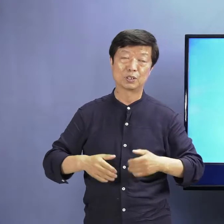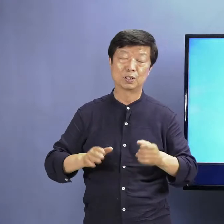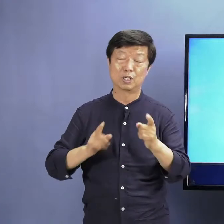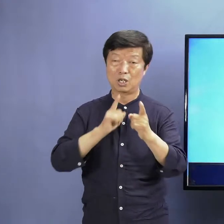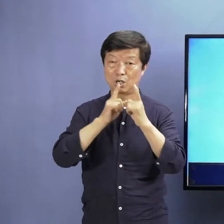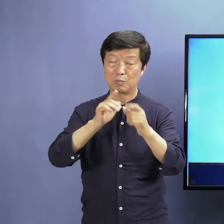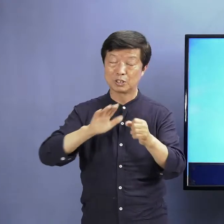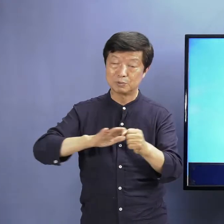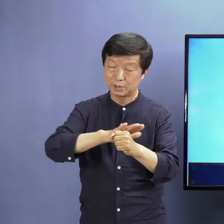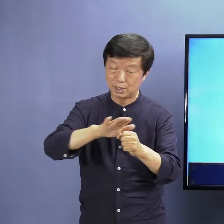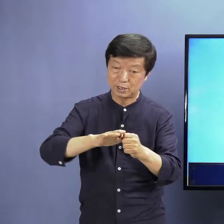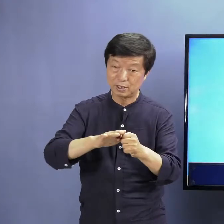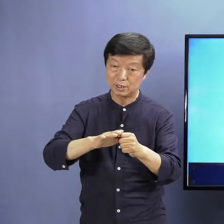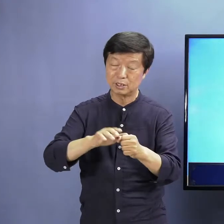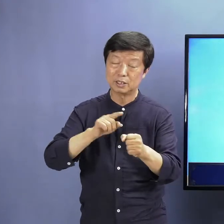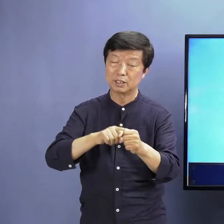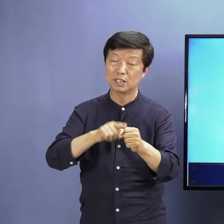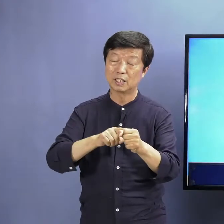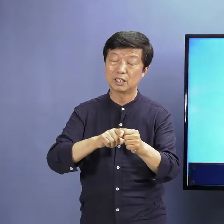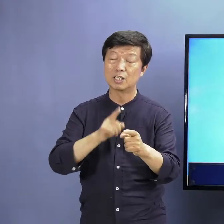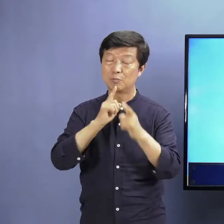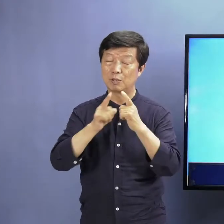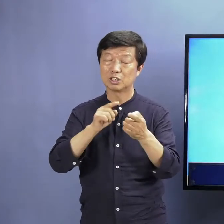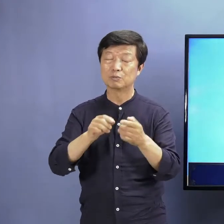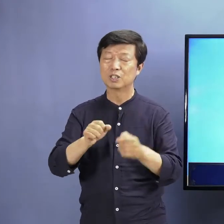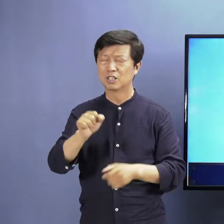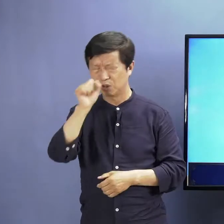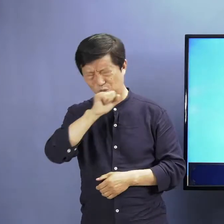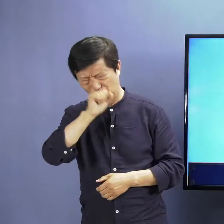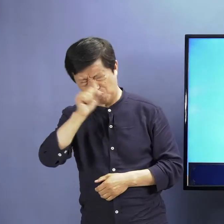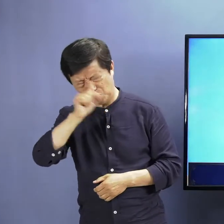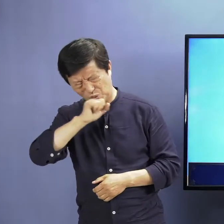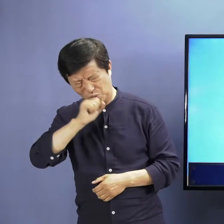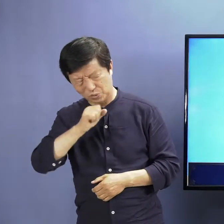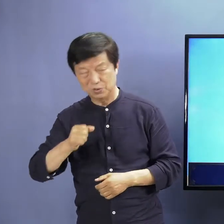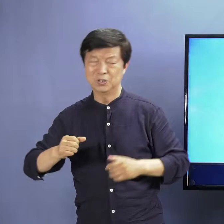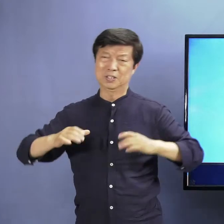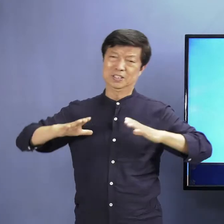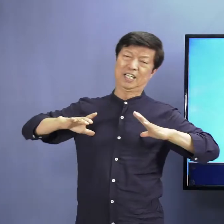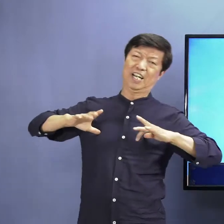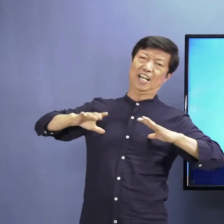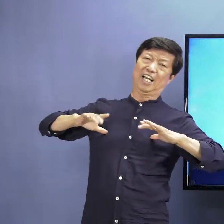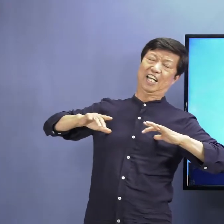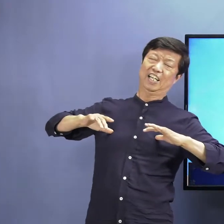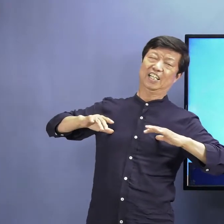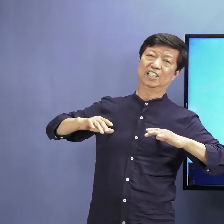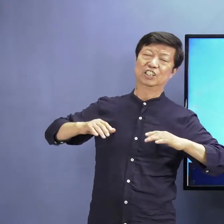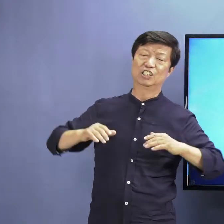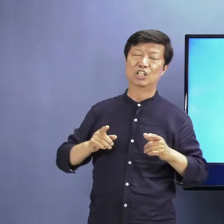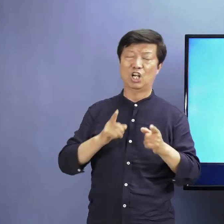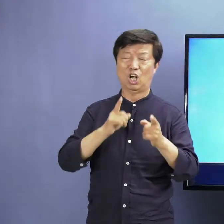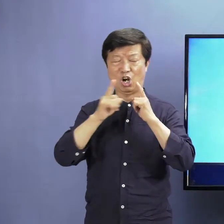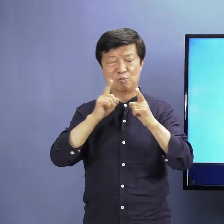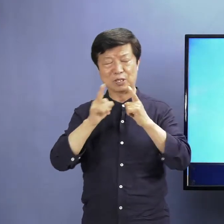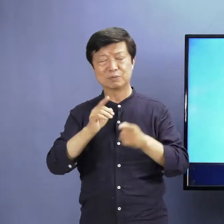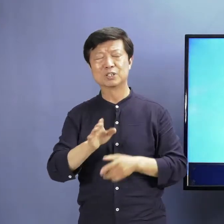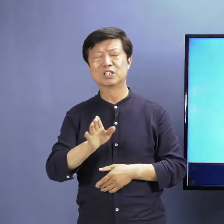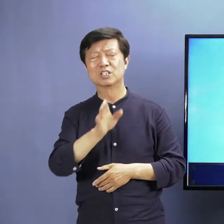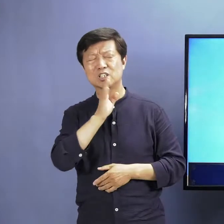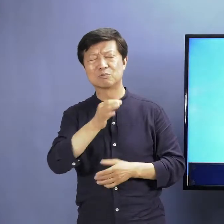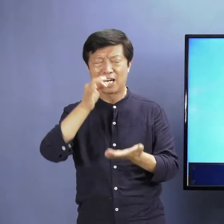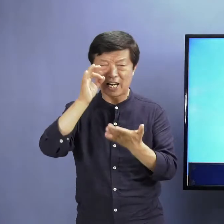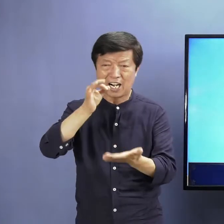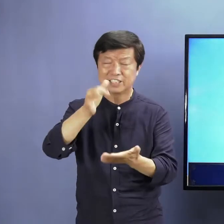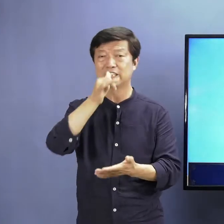말씀이 정말 좋아야 합니다. 말씀이 자랑스러워야 돼요. 말씀이 정말 가치가 있어야